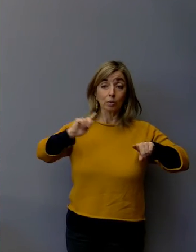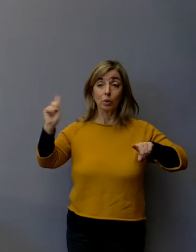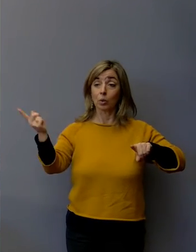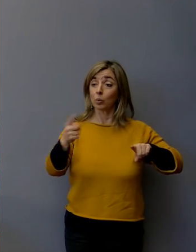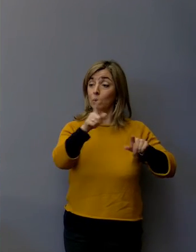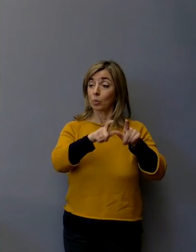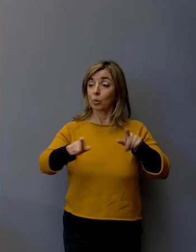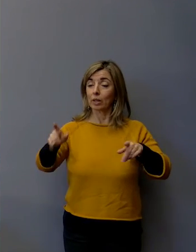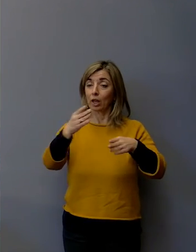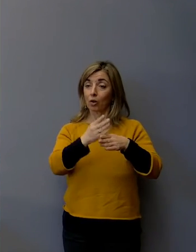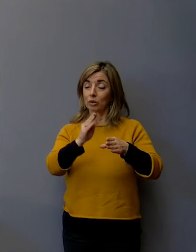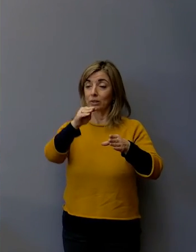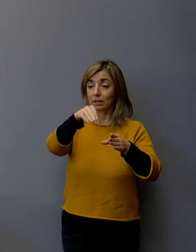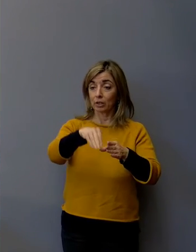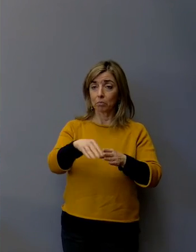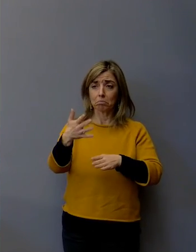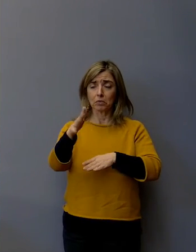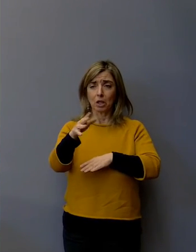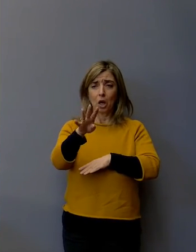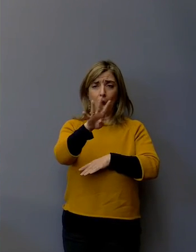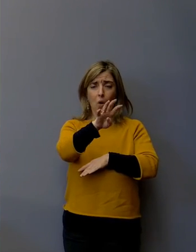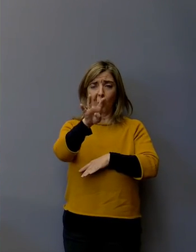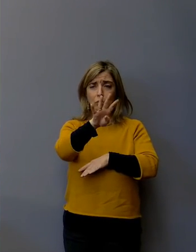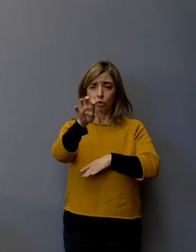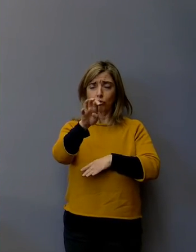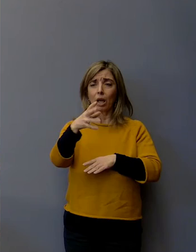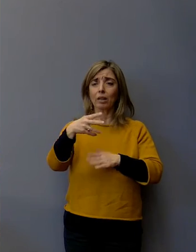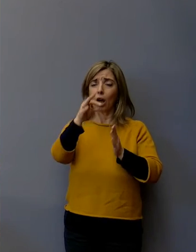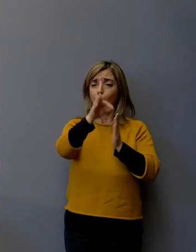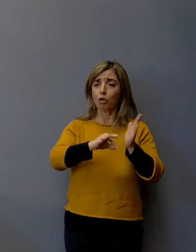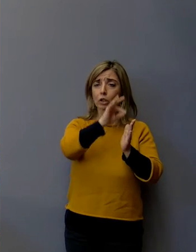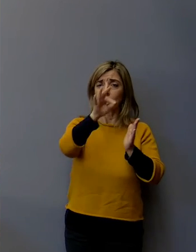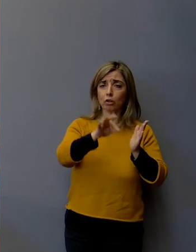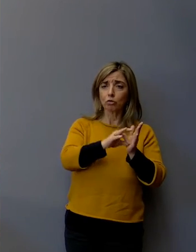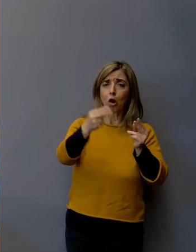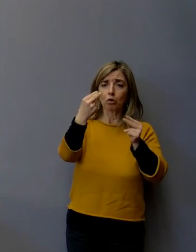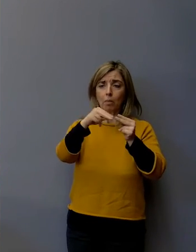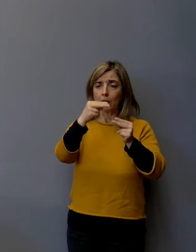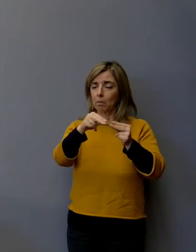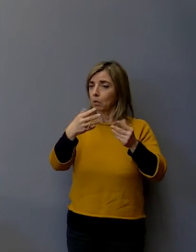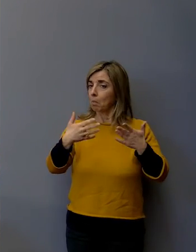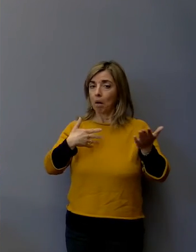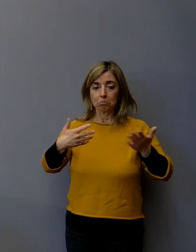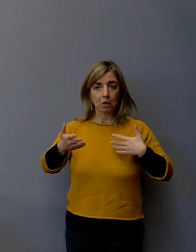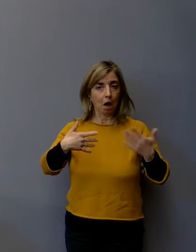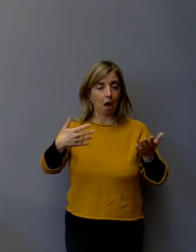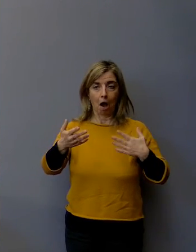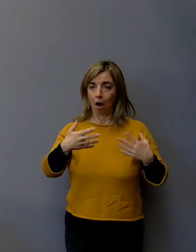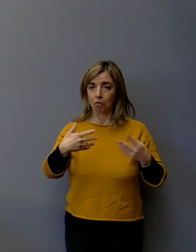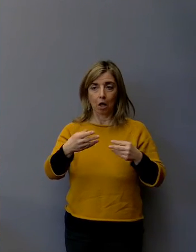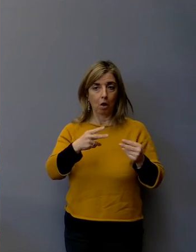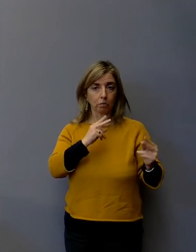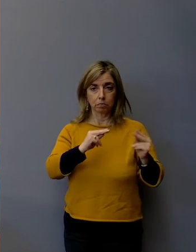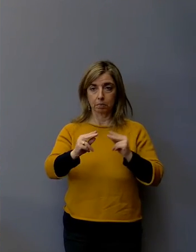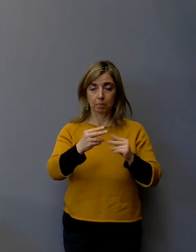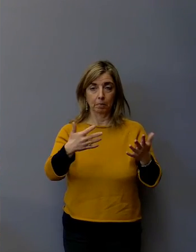4 c è quasi 400 tra emendamenti e ordini del giorno sono stati trattati in un tempo velocissimo e quasi un record secondo me